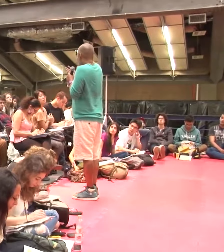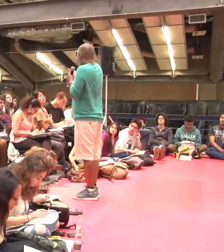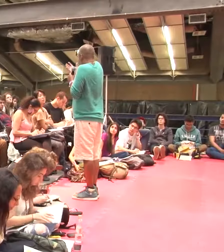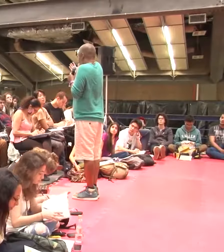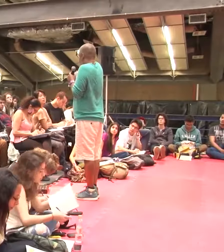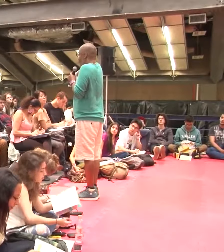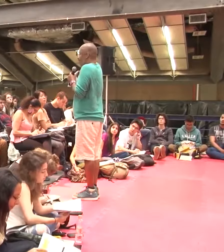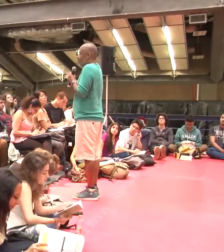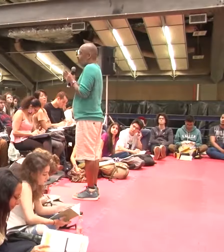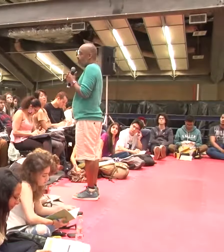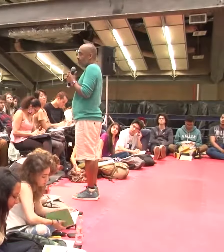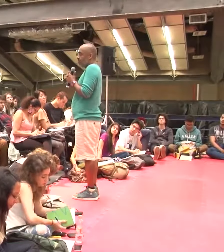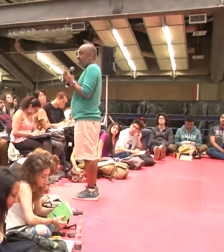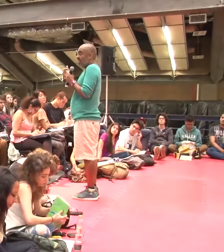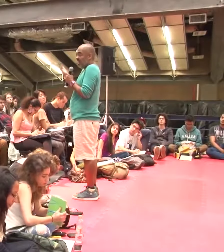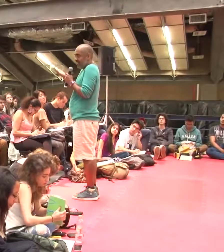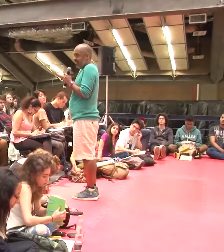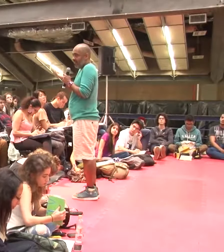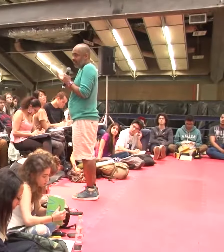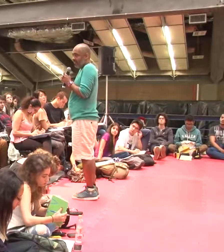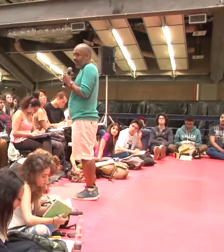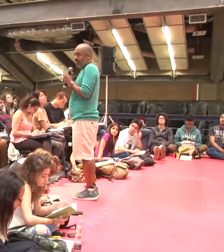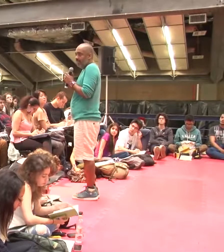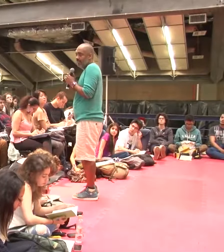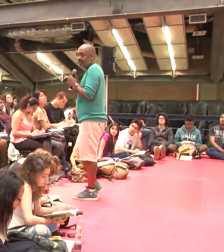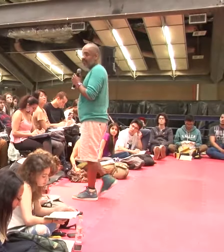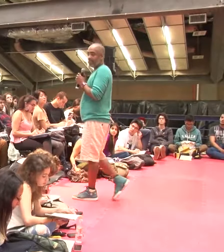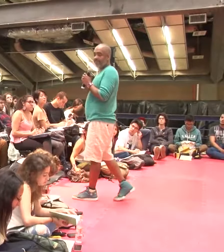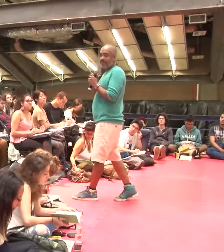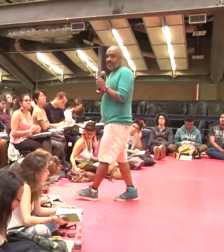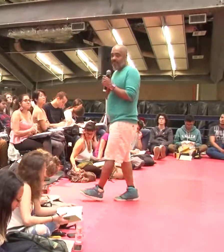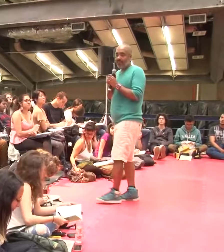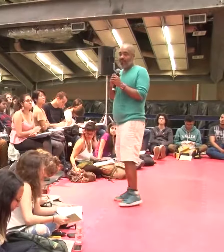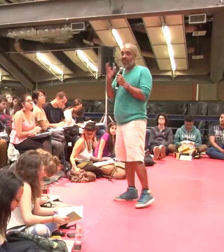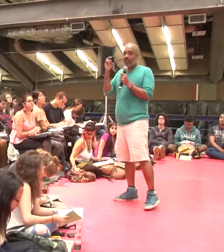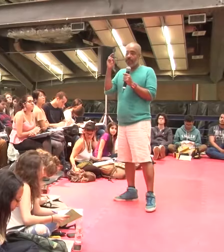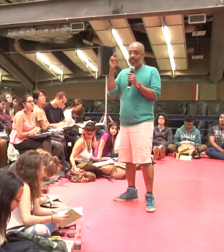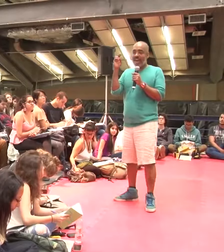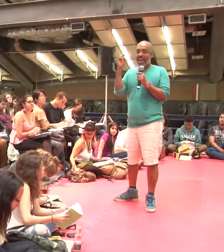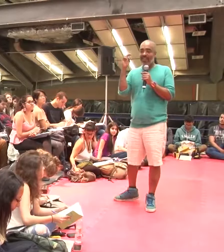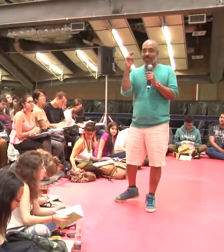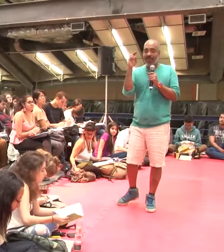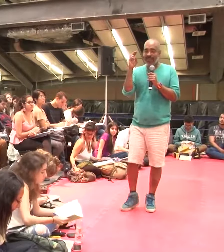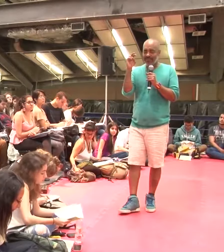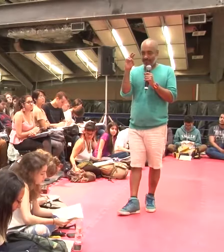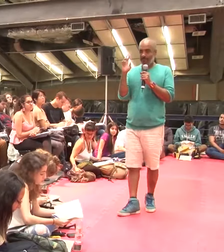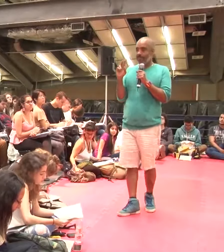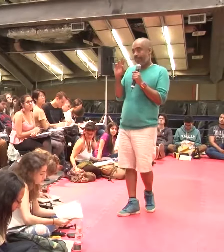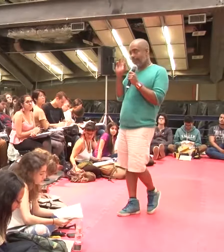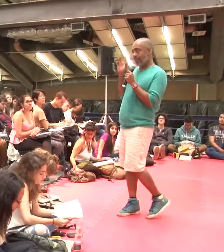quê daquele espaço do cortiço? Que nem era dele, de fato, né? Meio que expropriado, meio